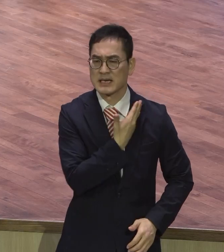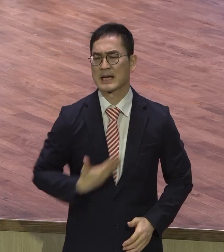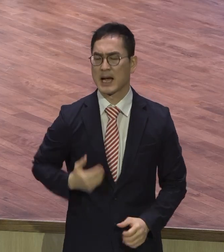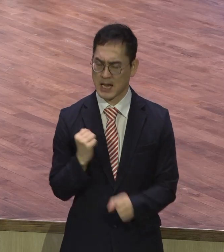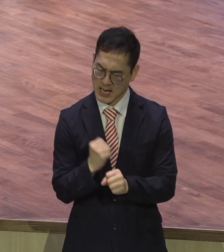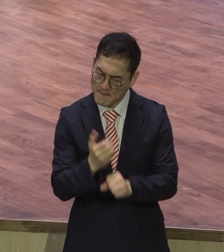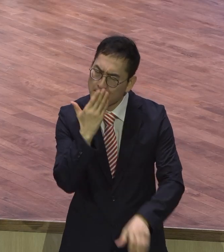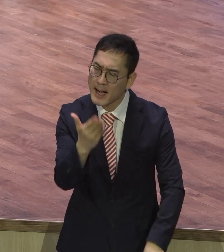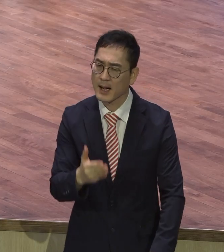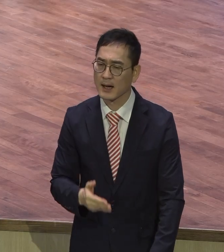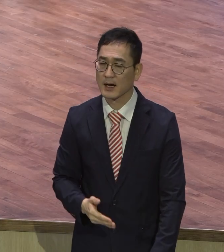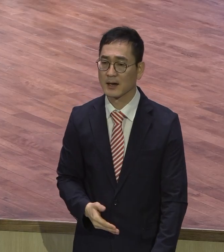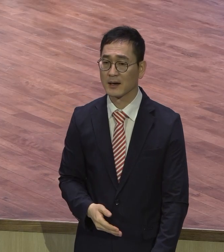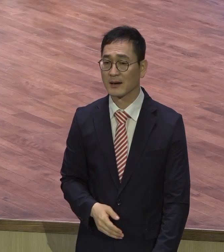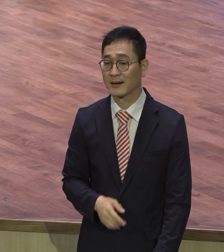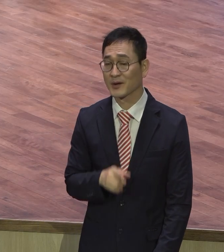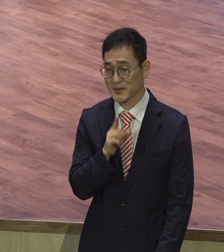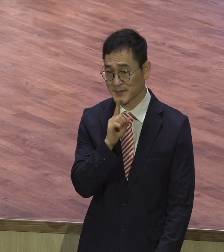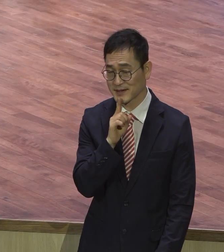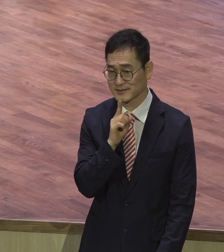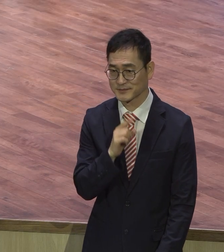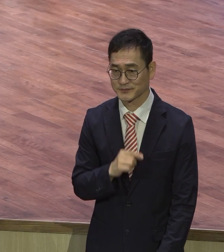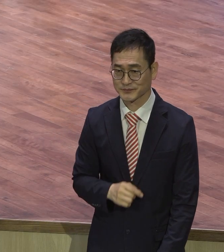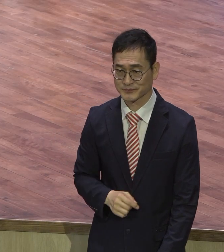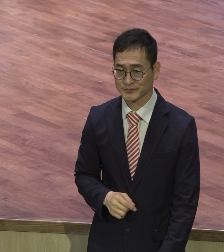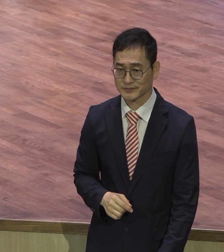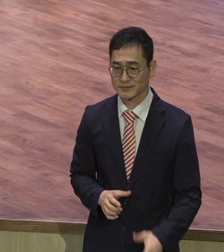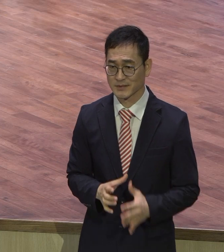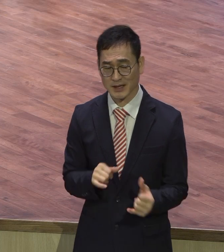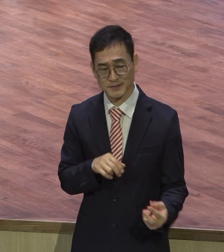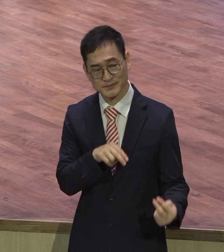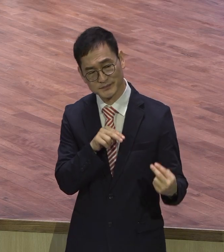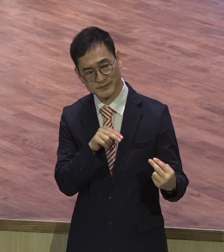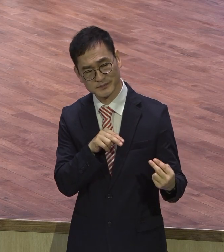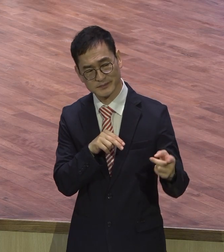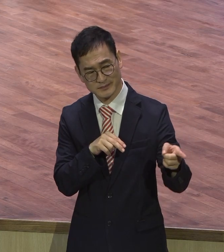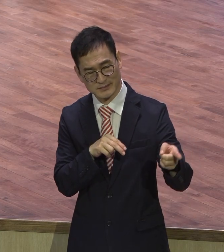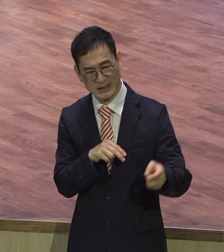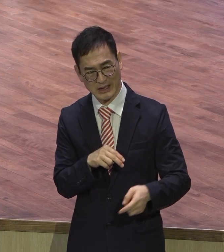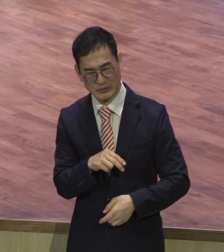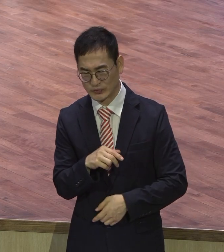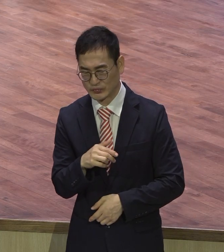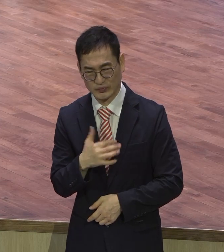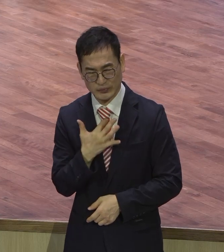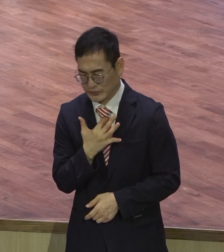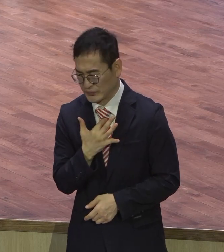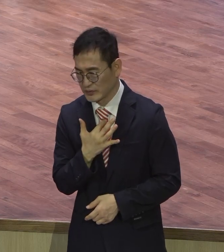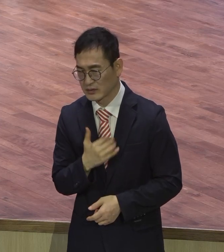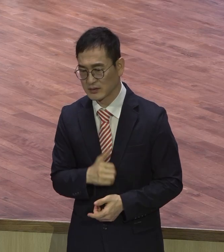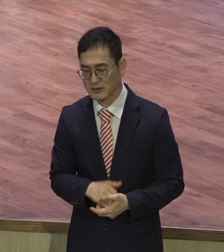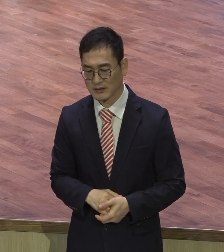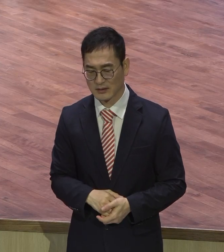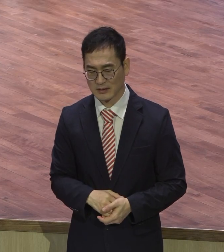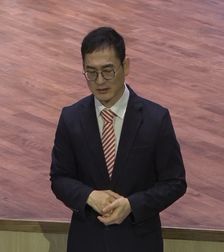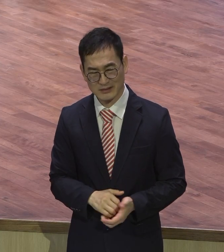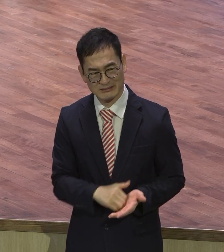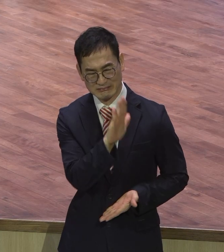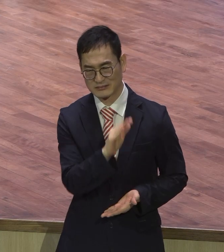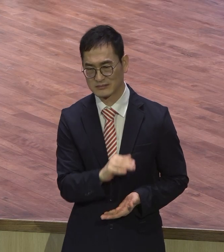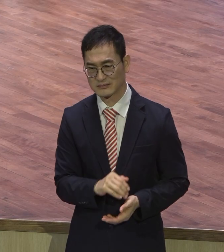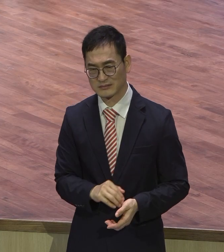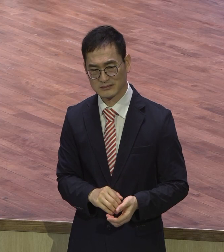우리가 신앙생활 하면서 사람들을 보고 편견을 가지고 선입견을 판단하고